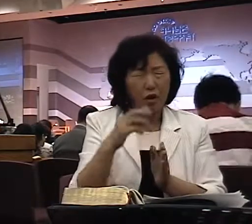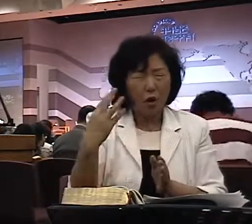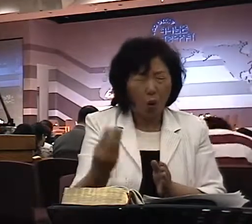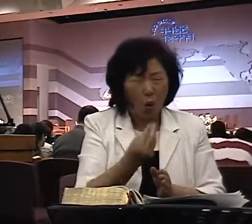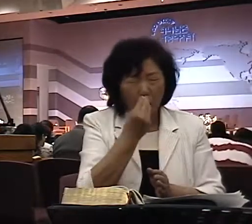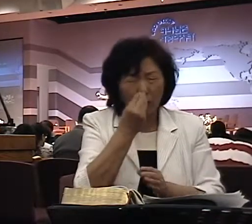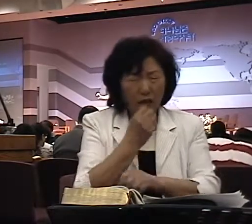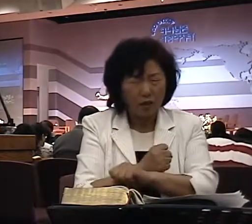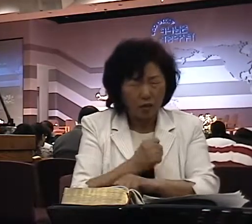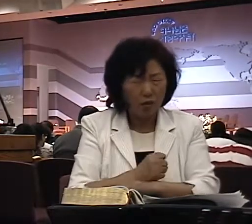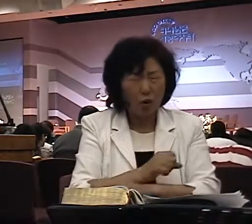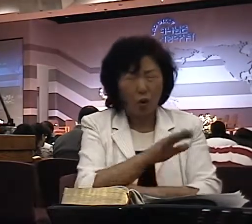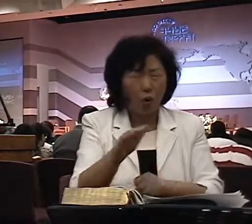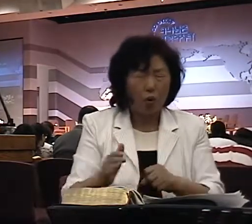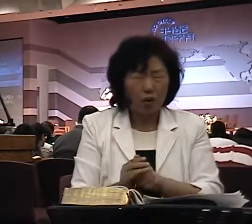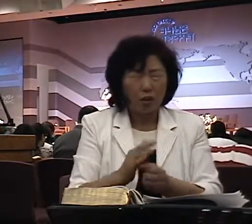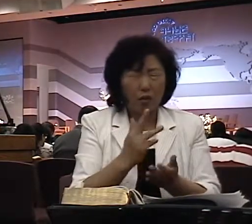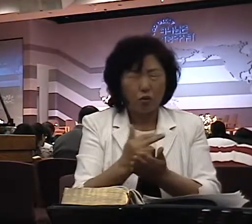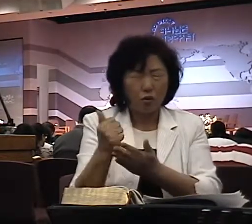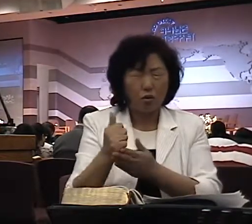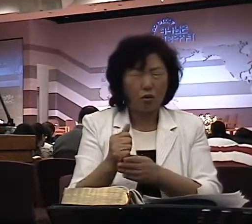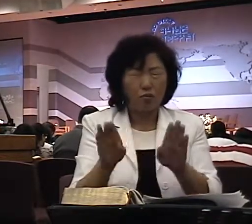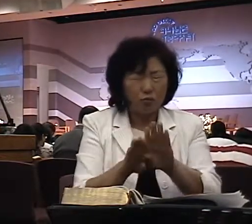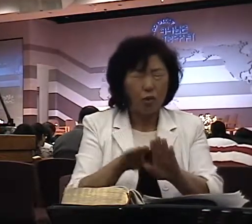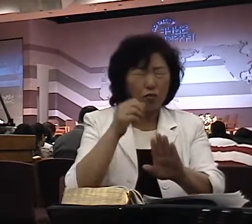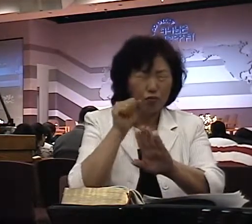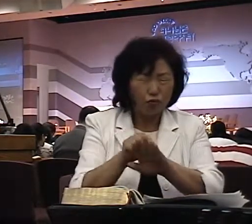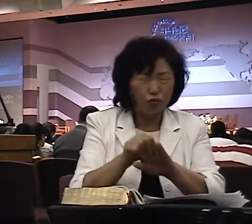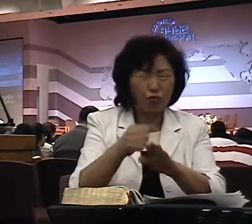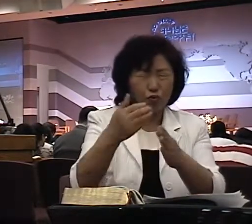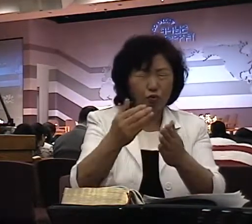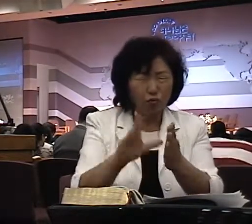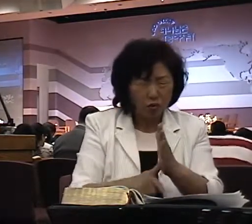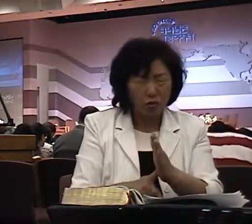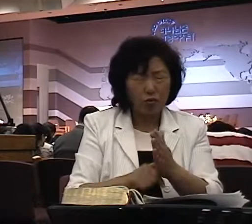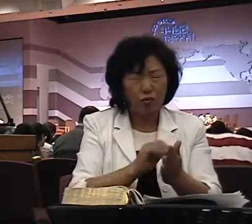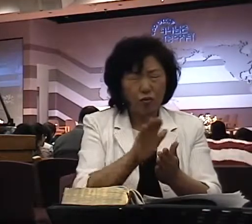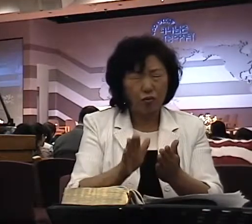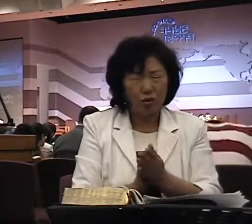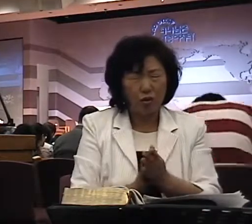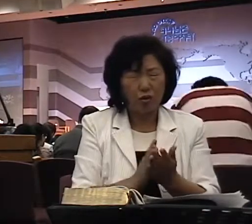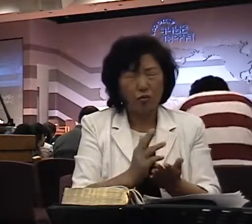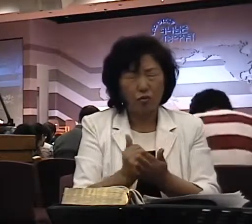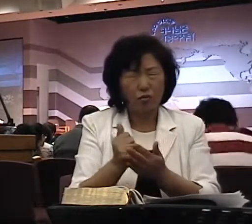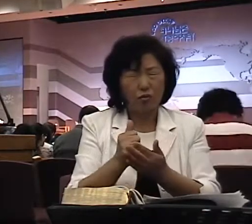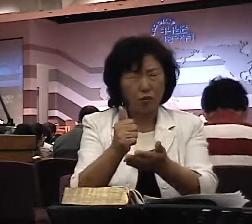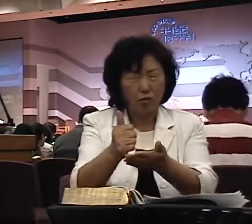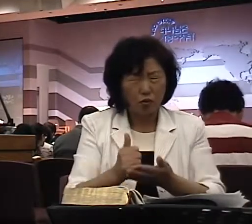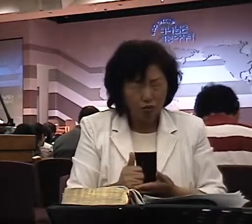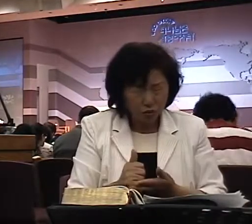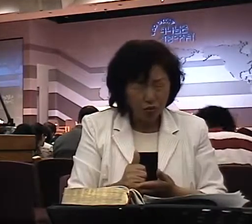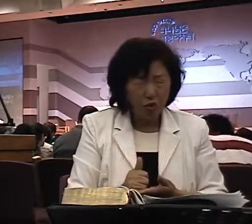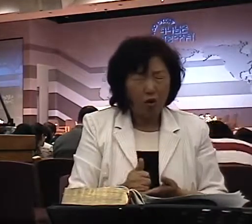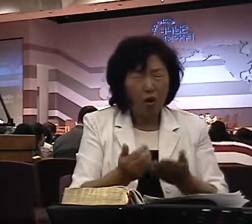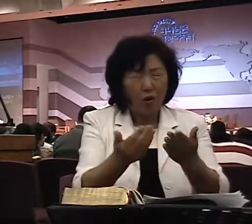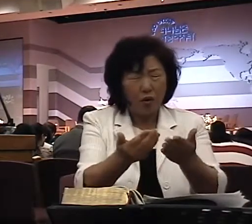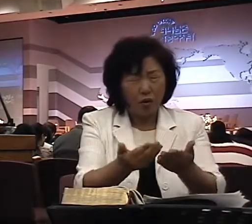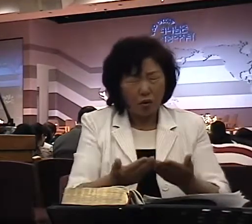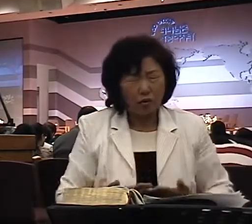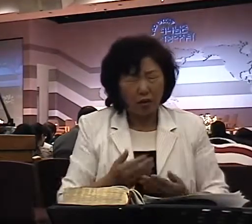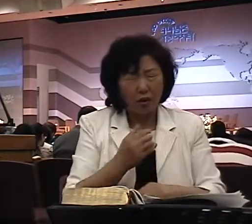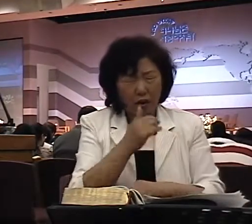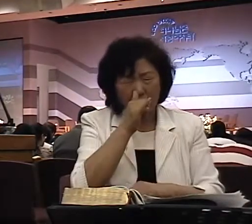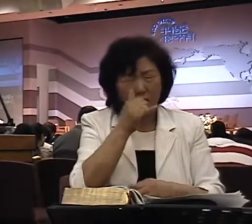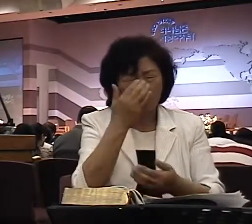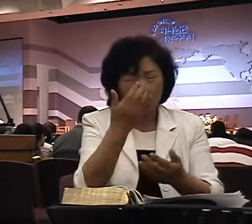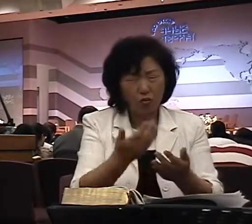오늘 주님께서 문을 두드릴 때 문을 담대하게 열어 주님을 맞이할 수 있는 저희들 되게 하여 주시옵소서. 하나님, 이때의